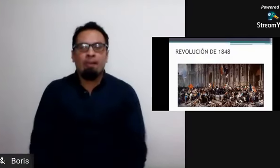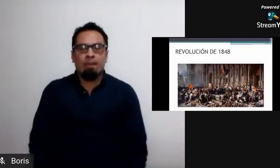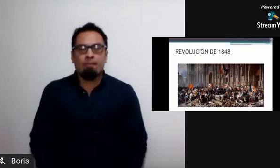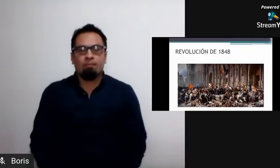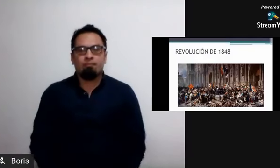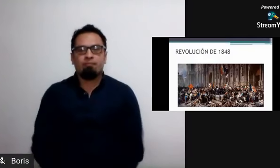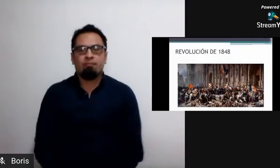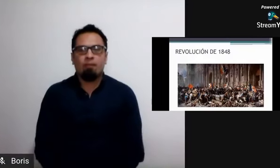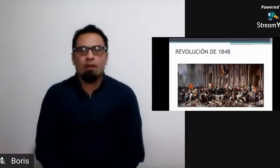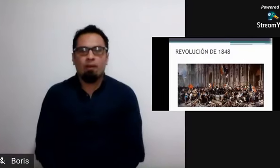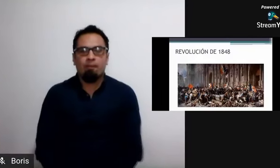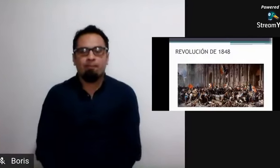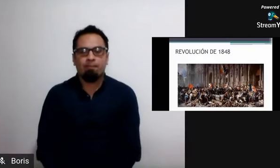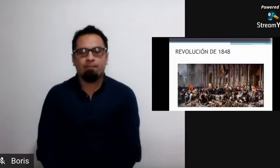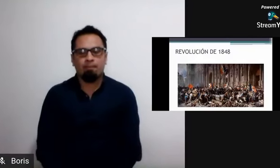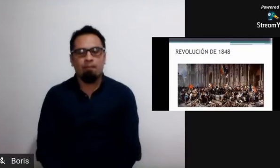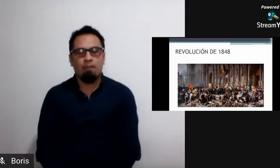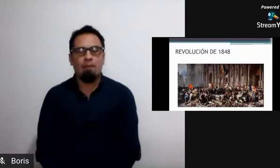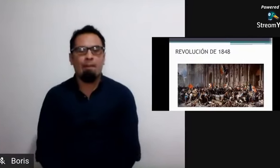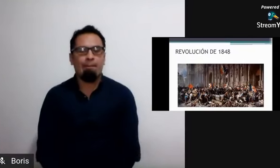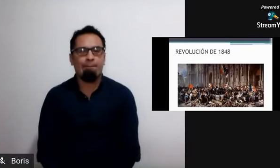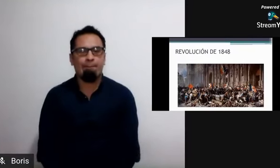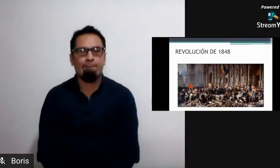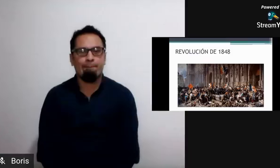mismas. Siguiente, por favor.